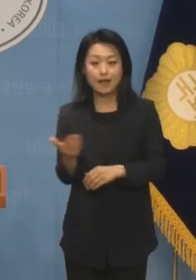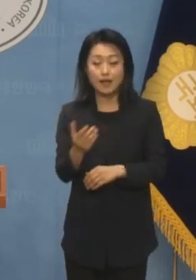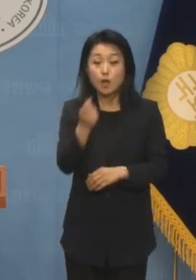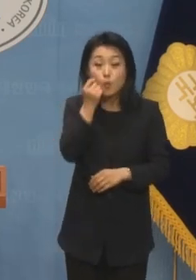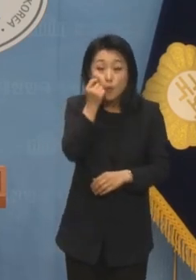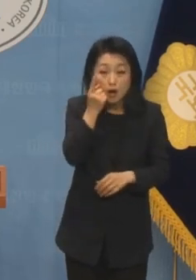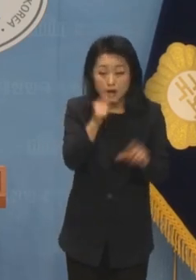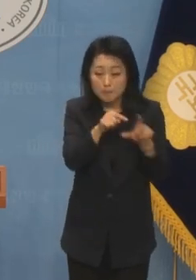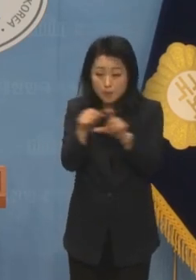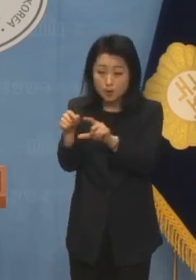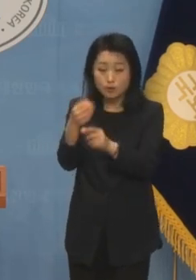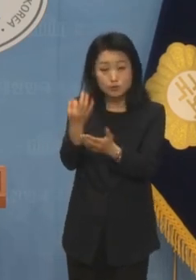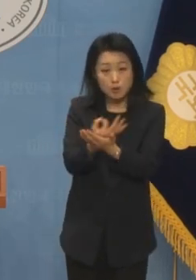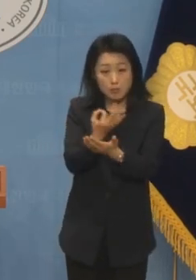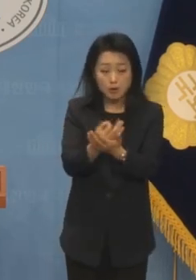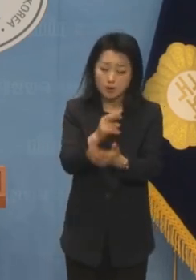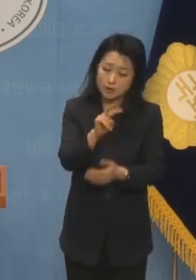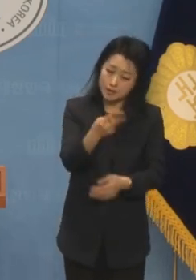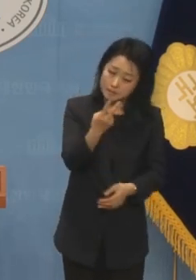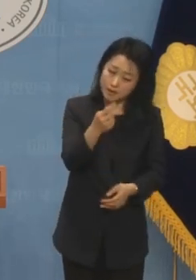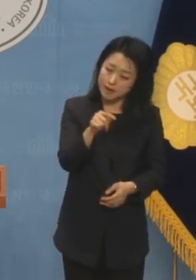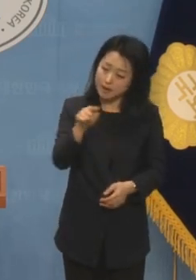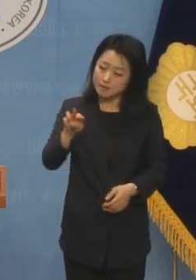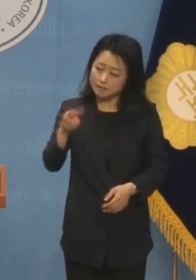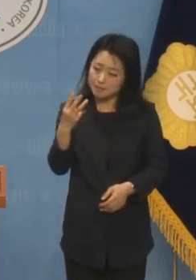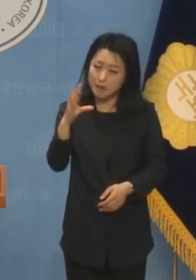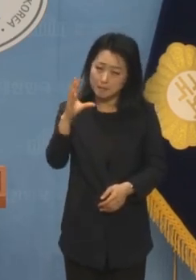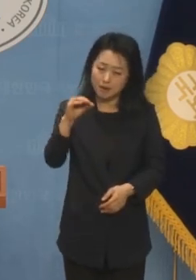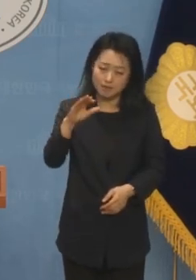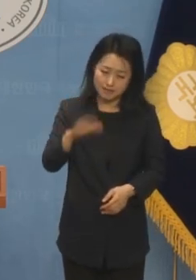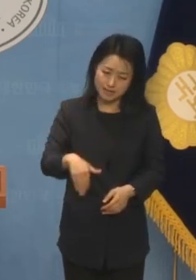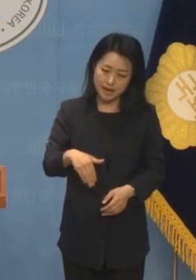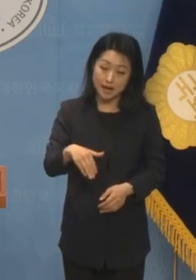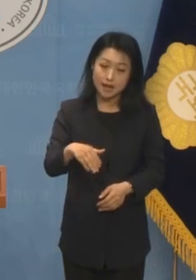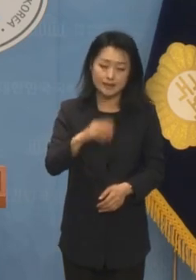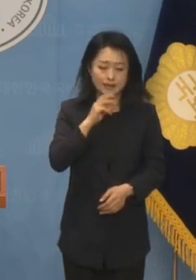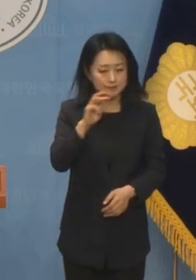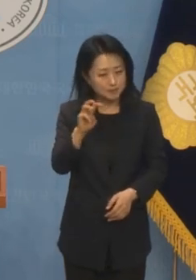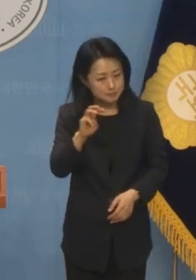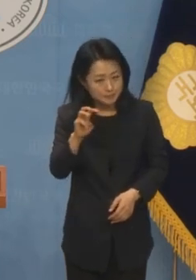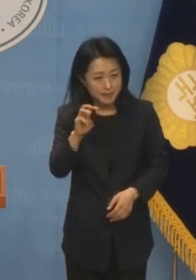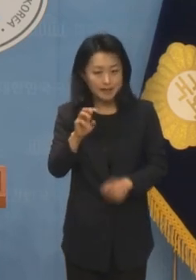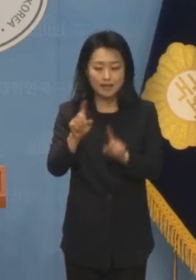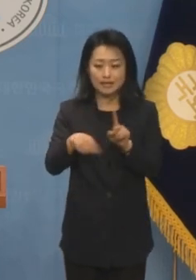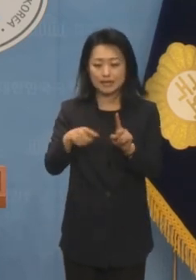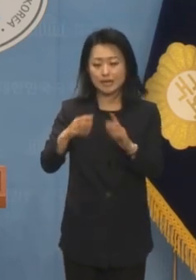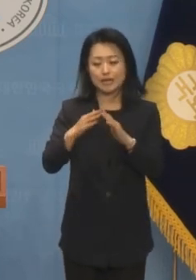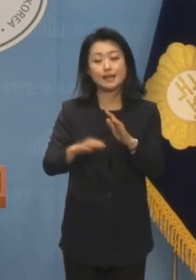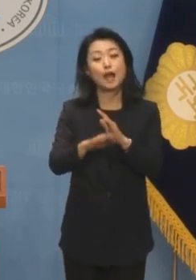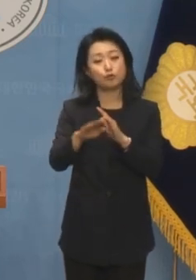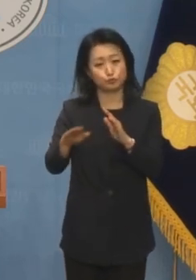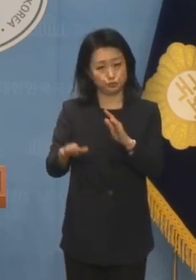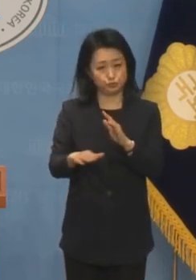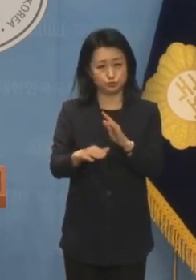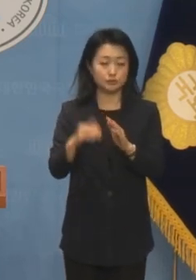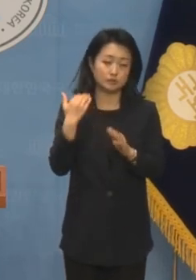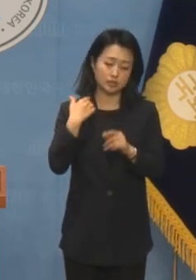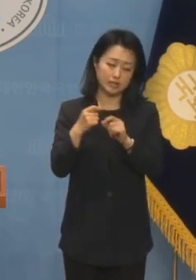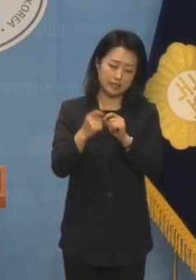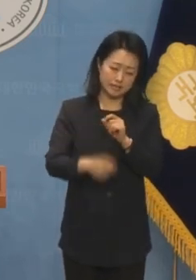평균 실소득이 200만 원에서 300만 원 미만인 30대 1인 가구가 최대 전세